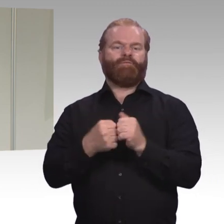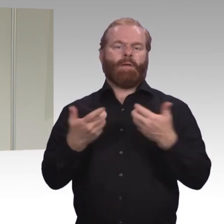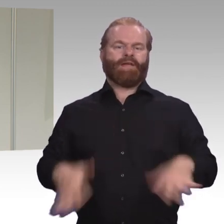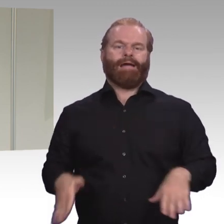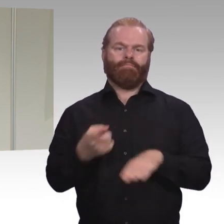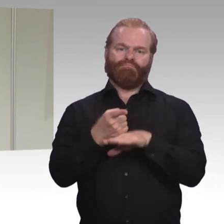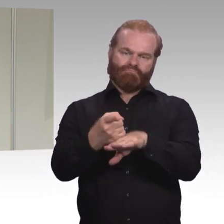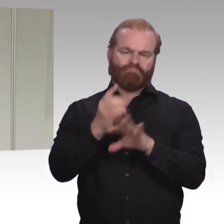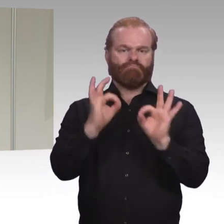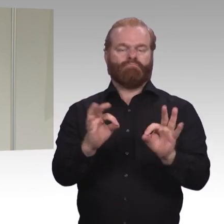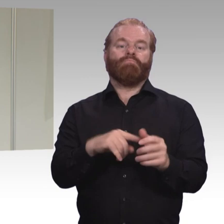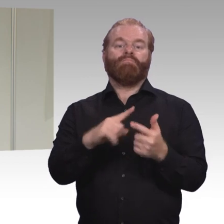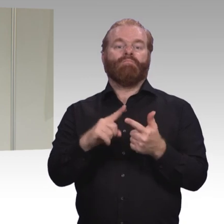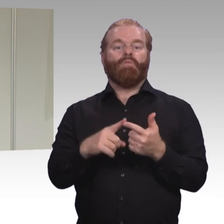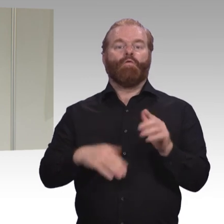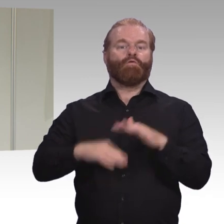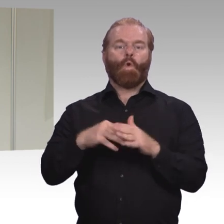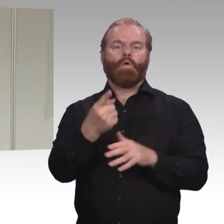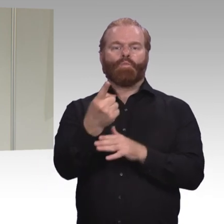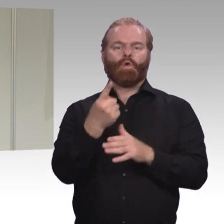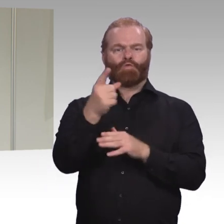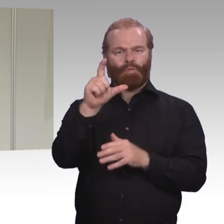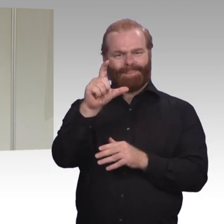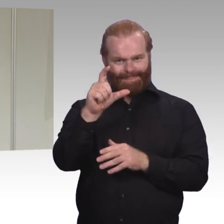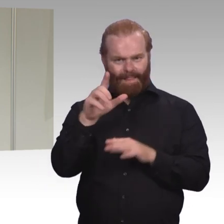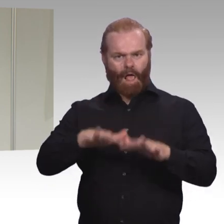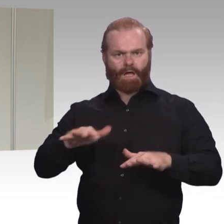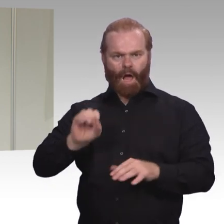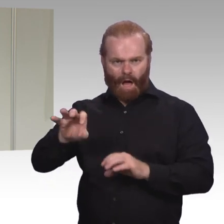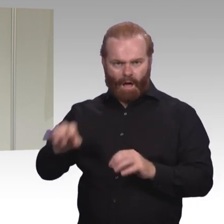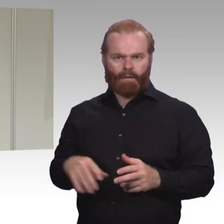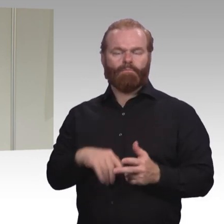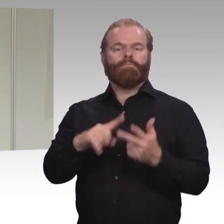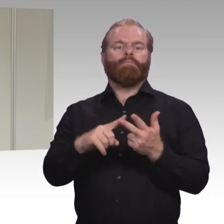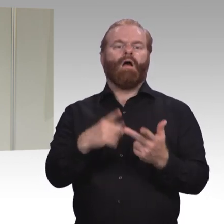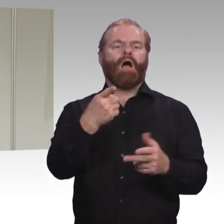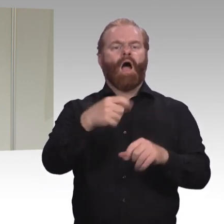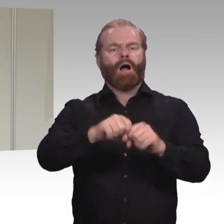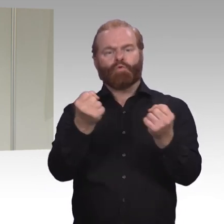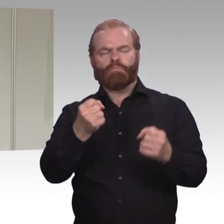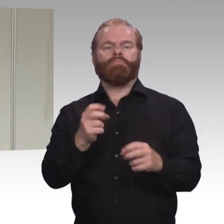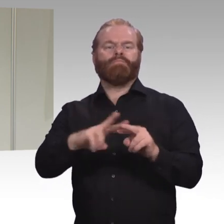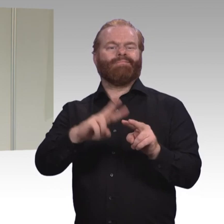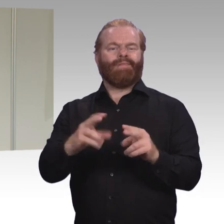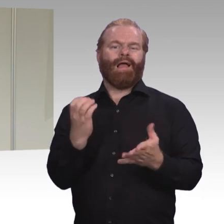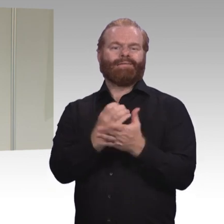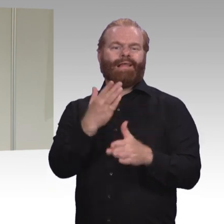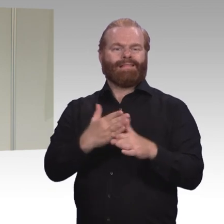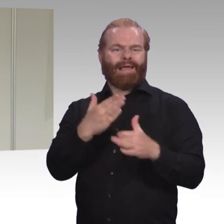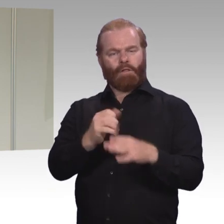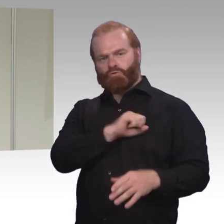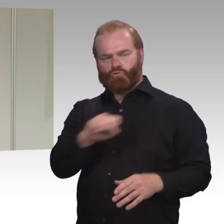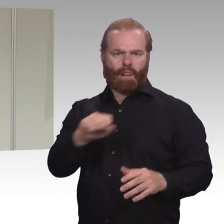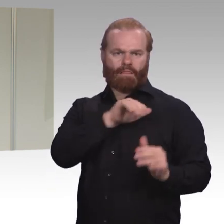Fläche. Unsere Soldatinnen und Soldaten sollen das Gerät beherrschen, das sie im Einsatz nutzen. Wenn